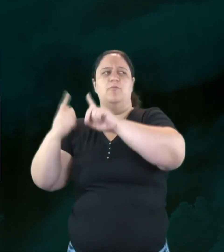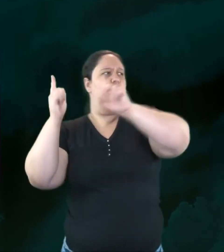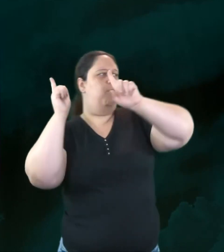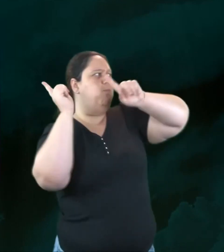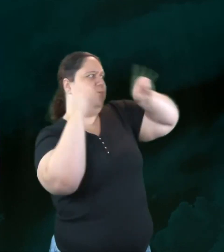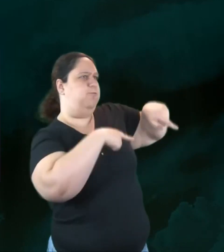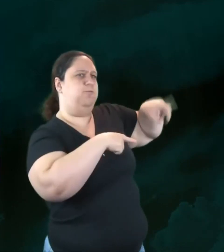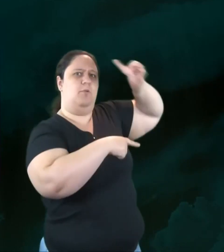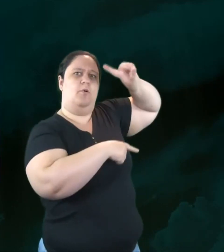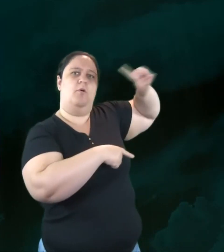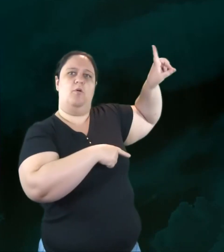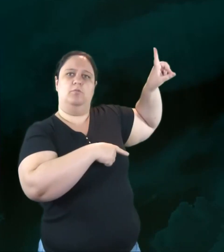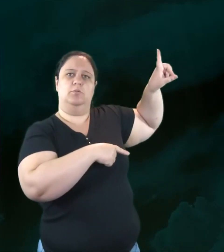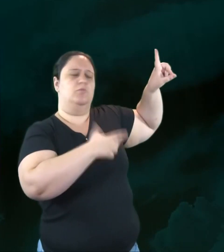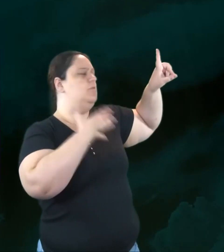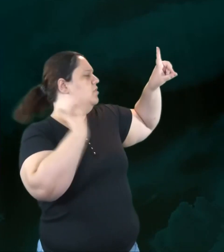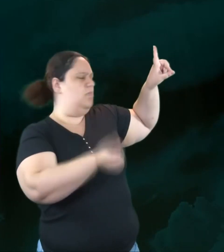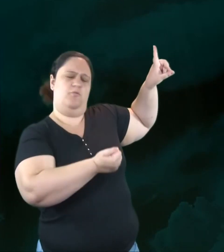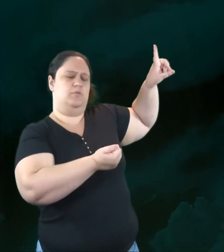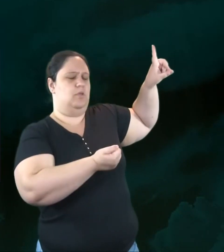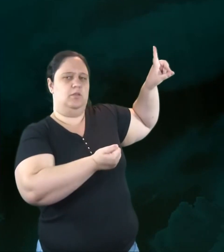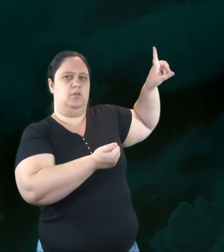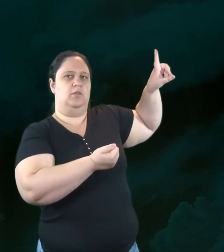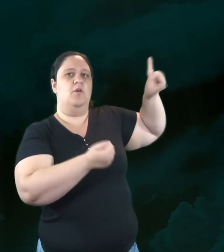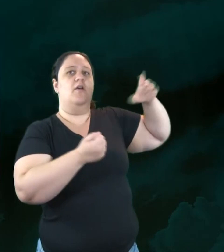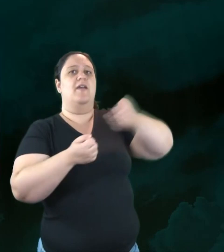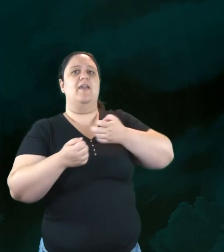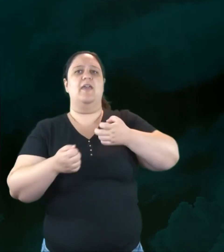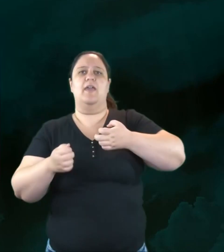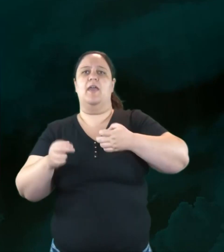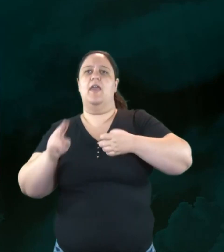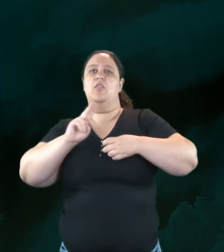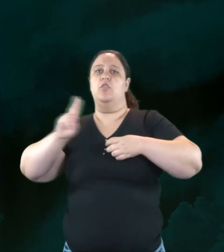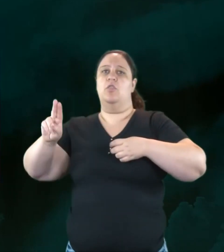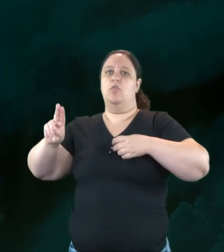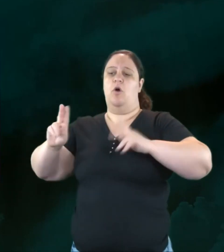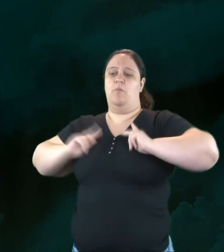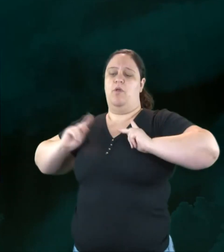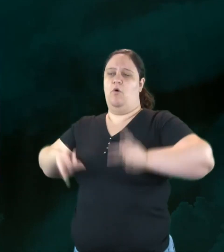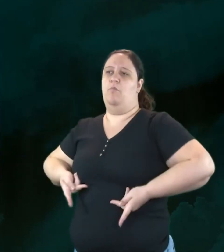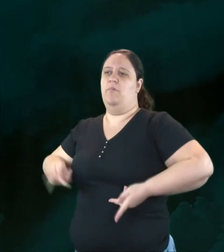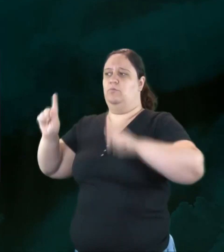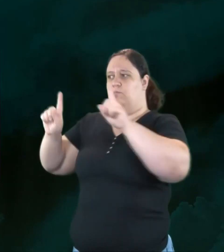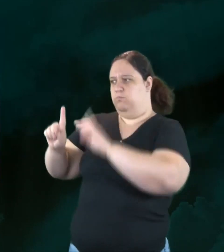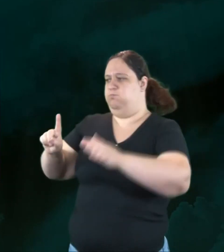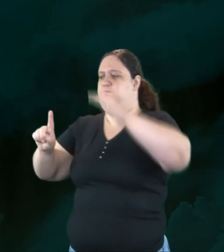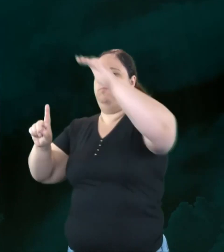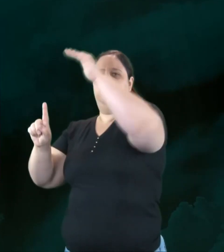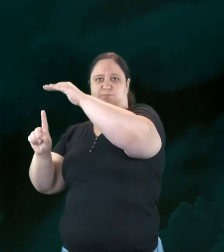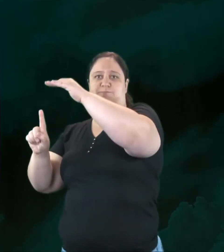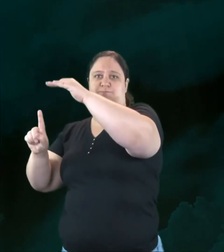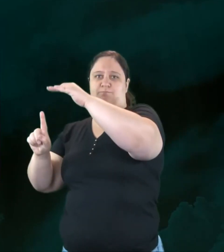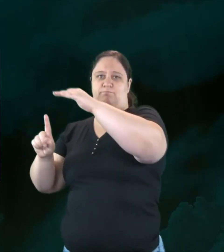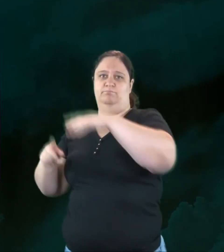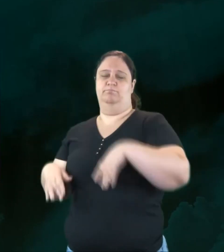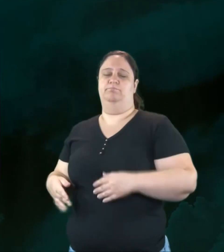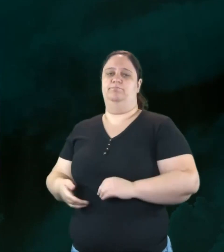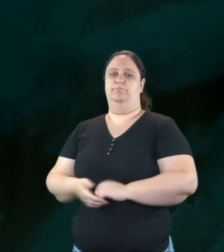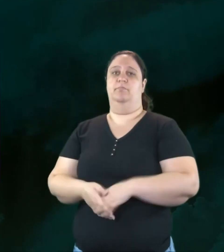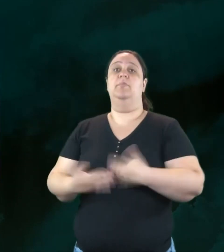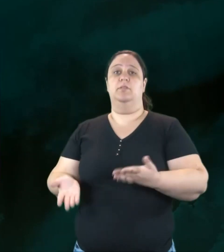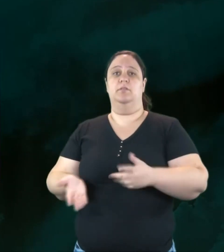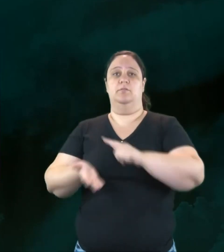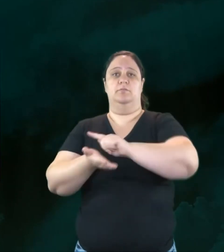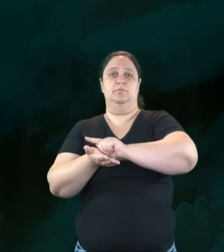Deus, vamos exaltar o nome do homem. Aí quando chegou a Torre de Babel, qual era a intenção? Né? Voltando lá para